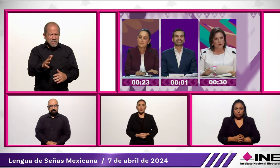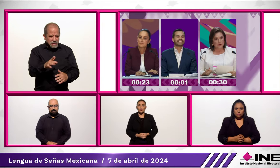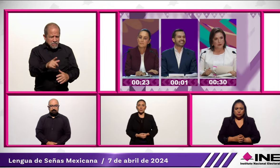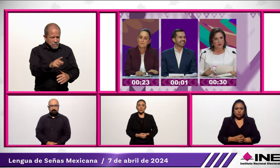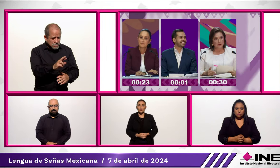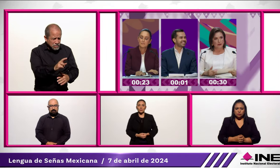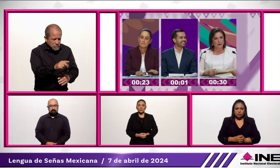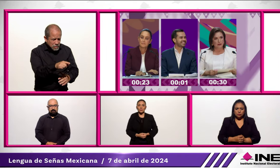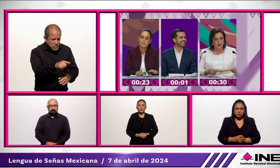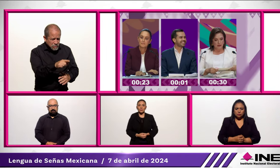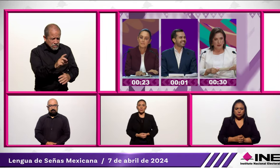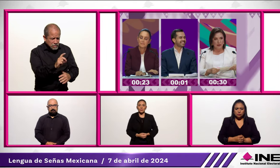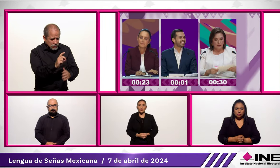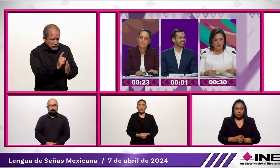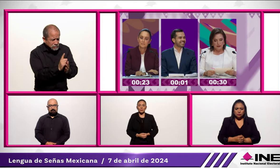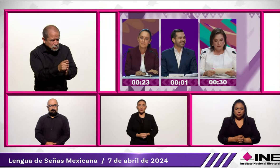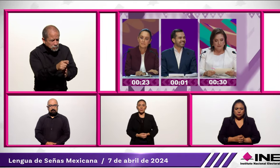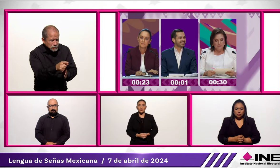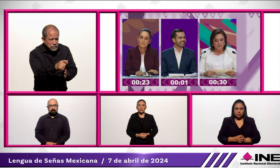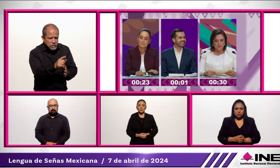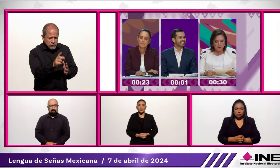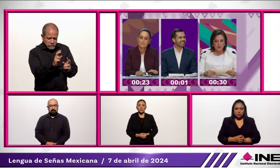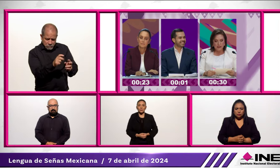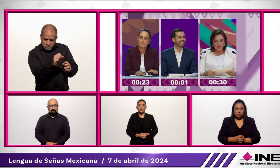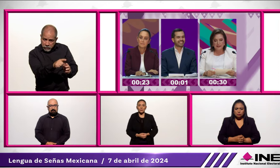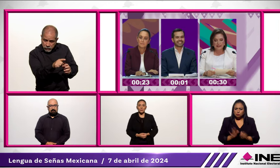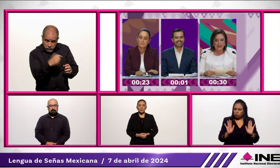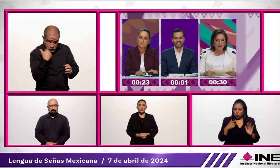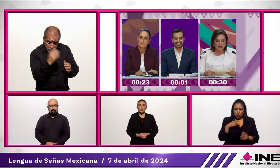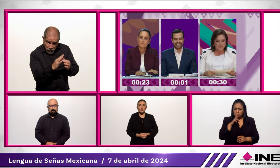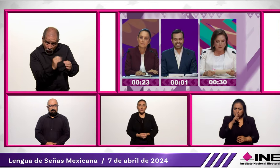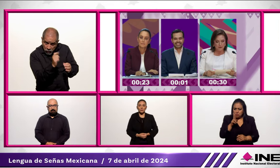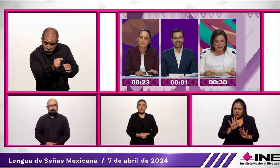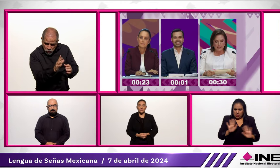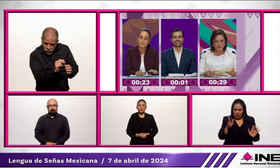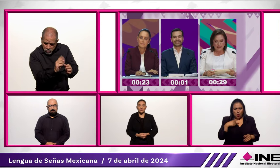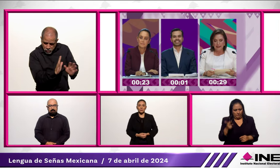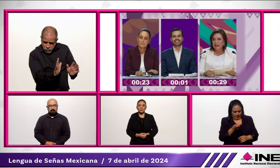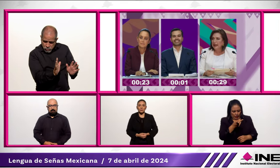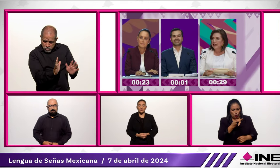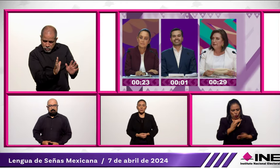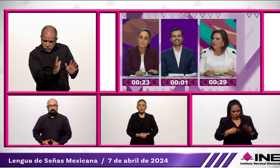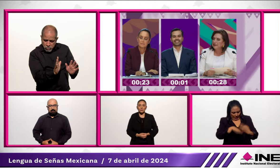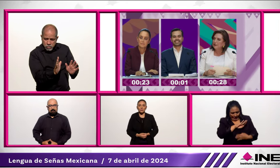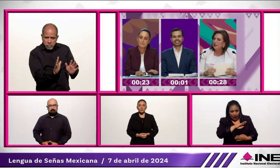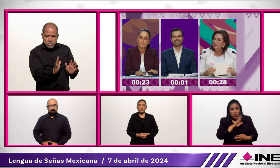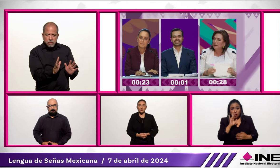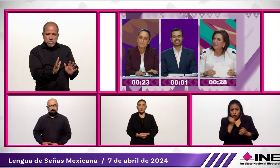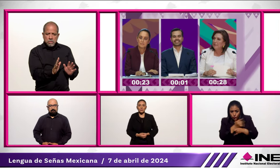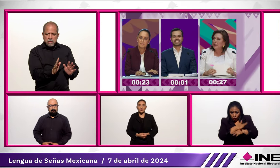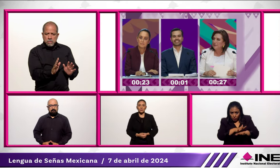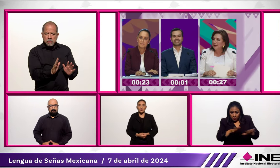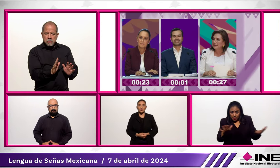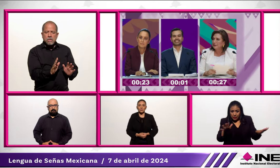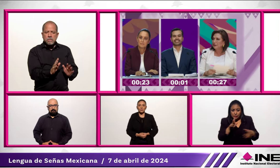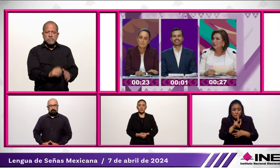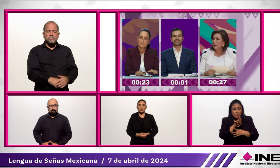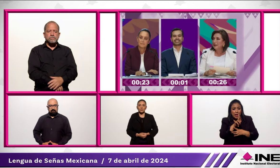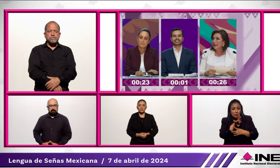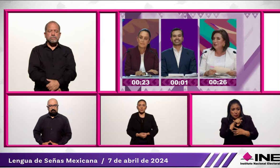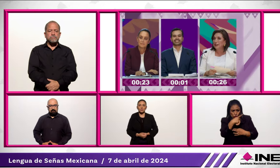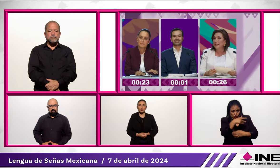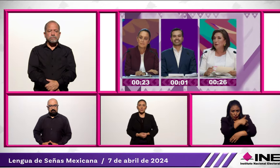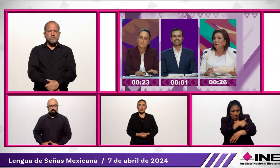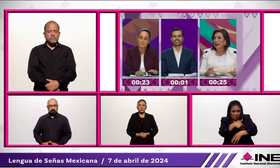30 segundos. ¿Quiere agregar algo más sobre este tema o prefiere no? Yo ya contesté y ahora le pregunto a Claudia. Hay información de los Panama Papers donde